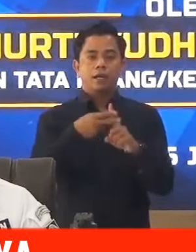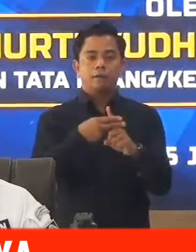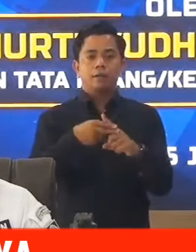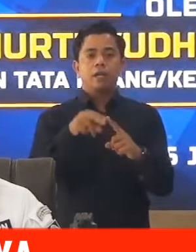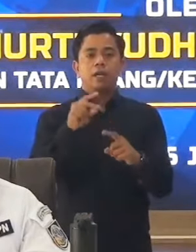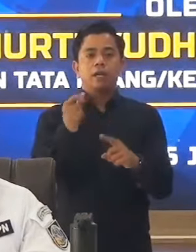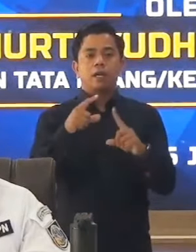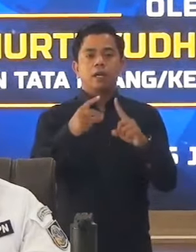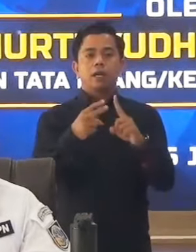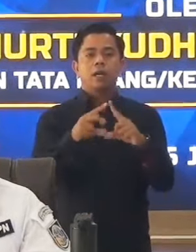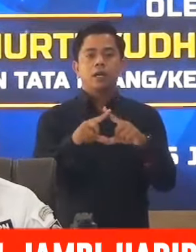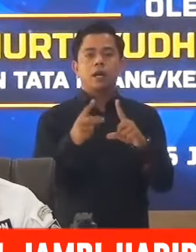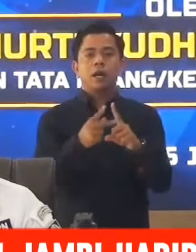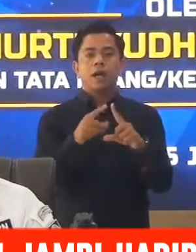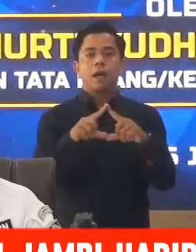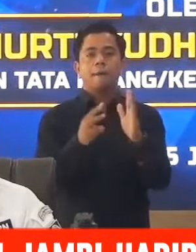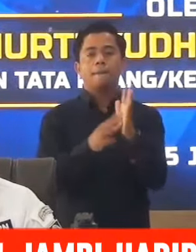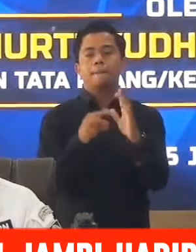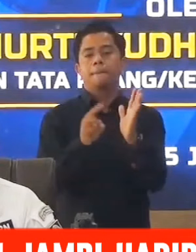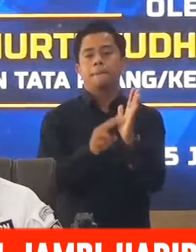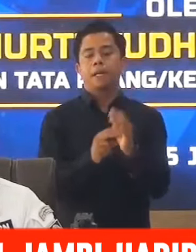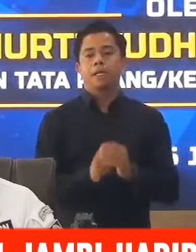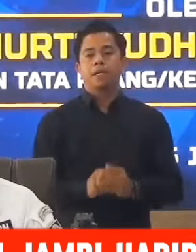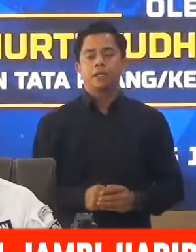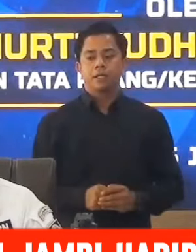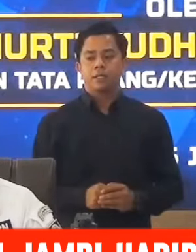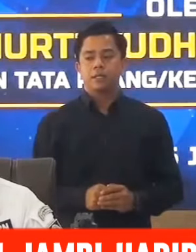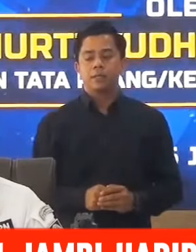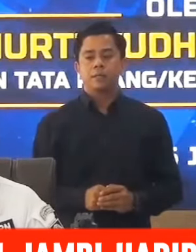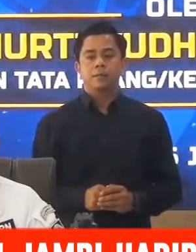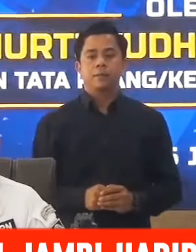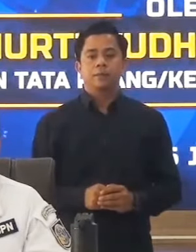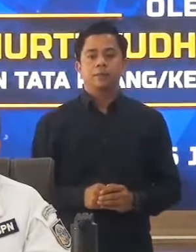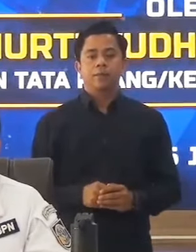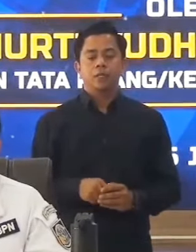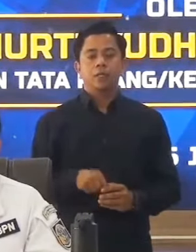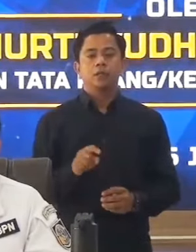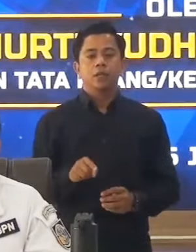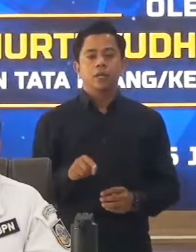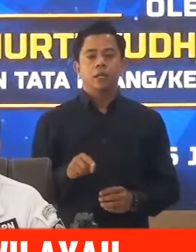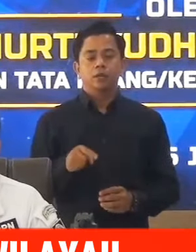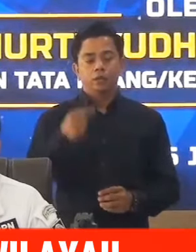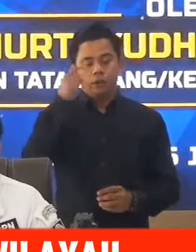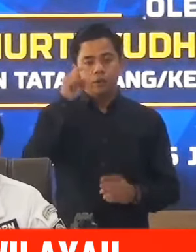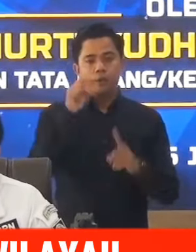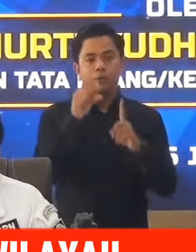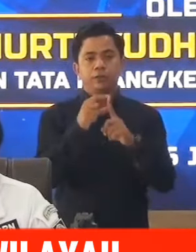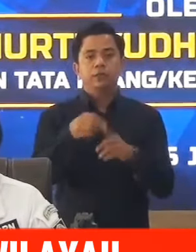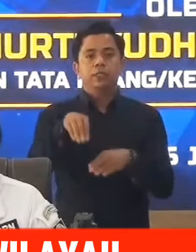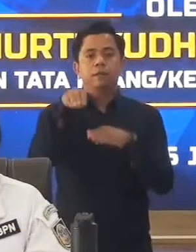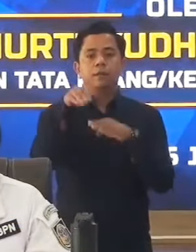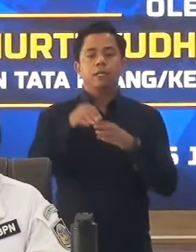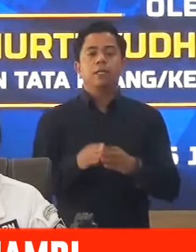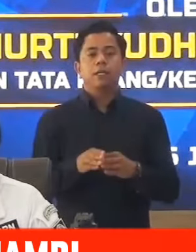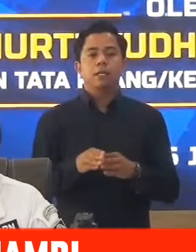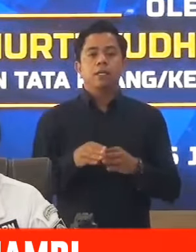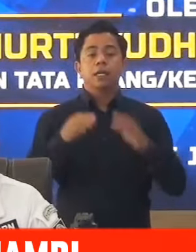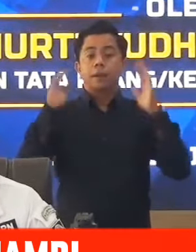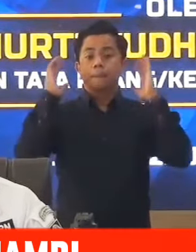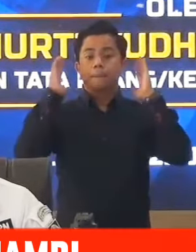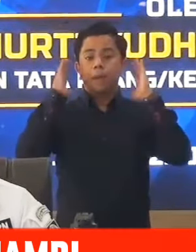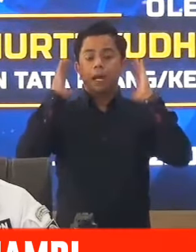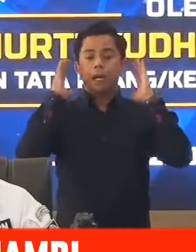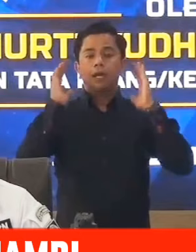Dan tentunya untuk jajaran Provinsi Jambi hadir Kepala Kantor Wilayah